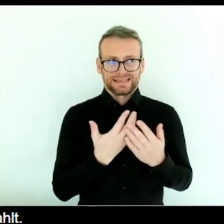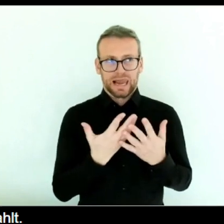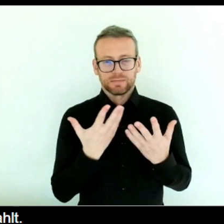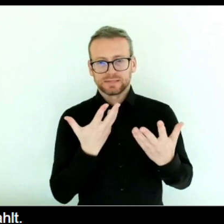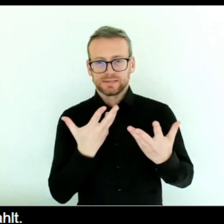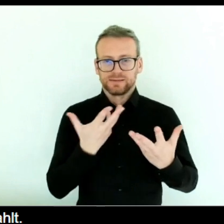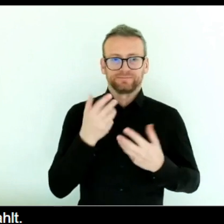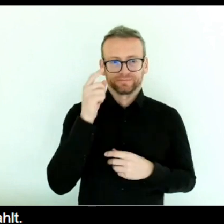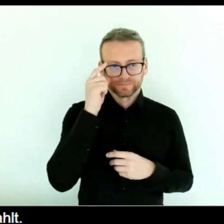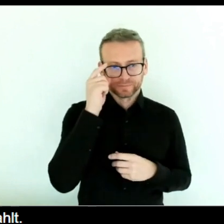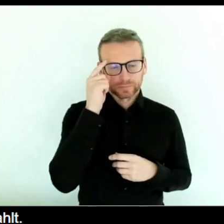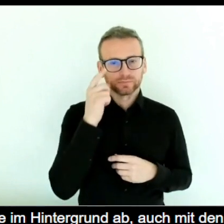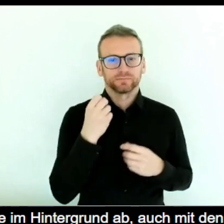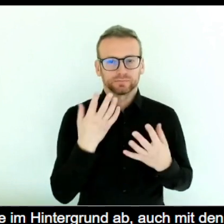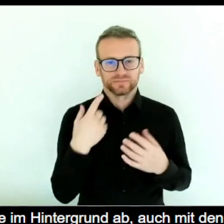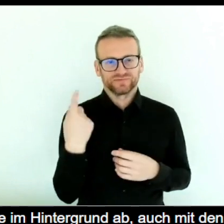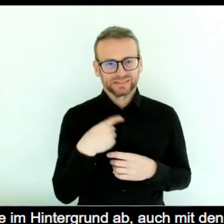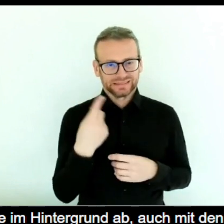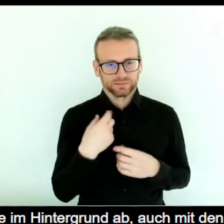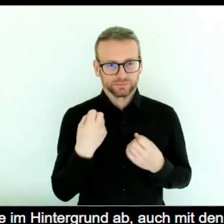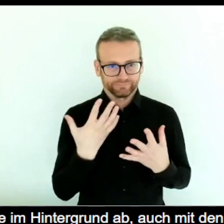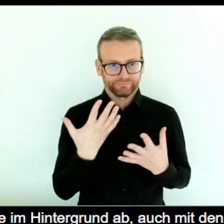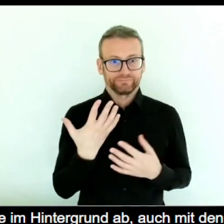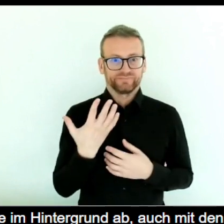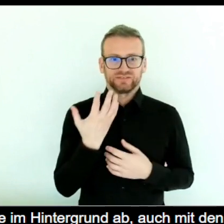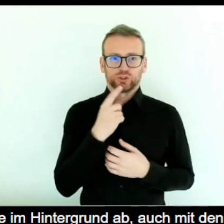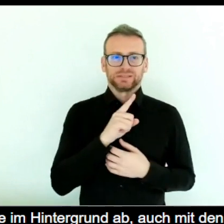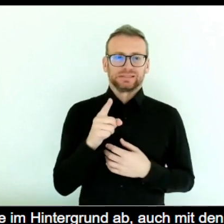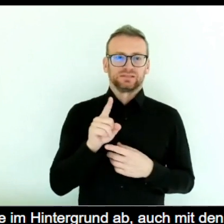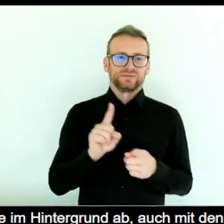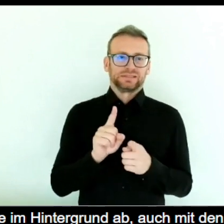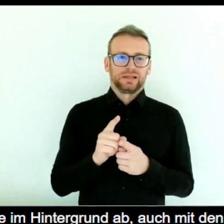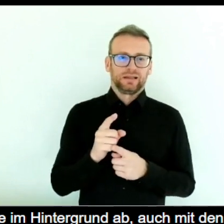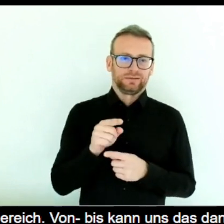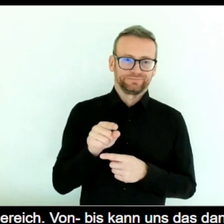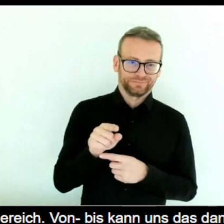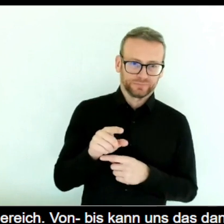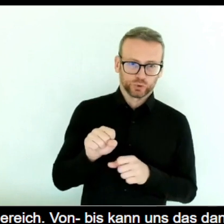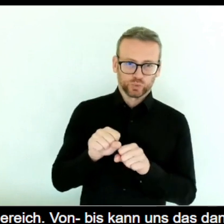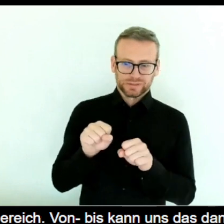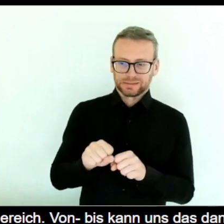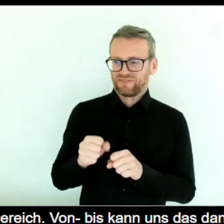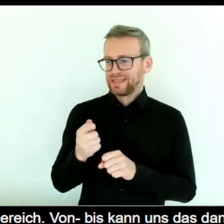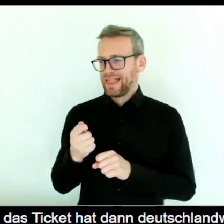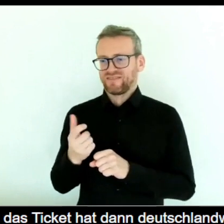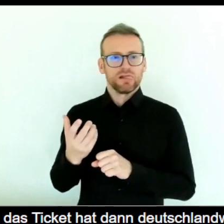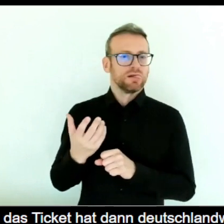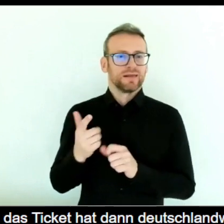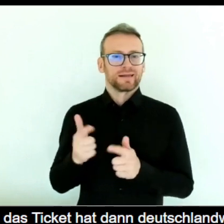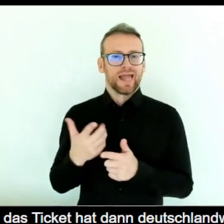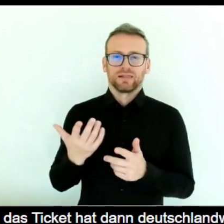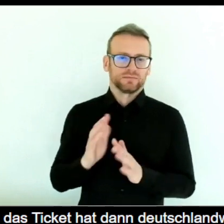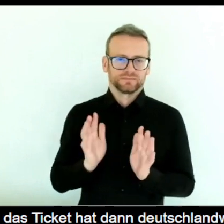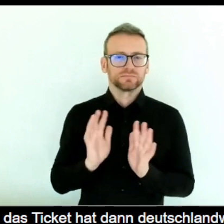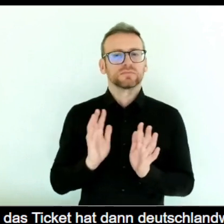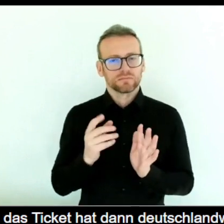Und die zweite Frage zur Einführung des 49-Euro-Tickets zum 1. Mai. Wie zuversichtlich sind Sie denn wirklich? Sie haben gerade gesagt, Sie bremsen nicht,